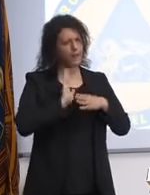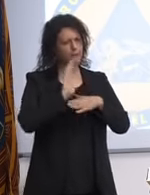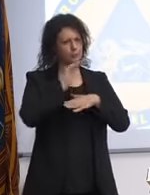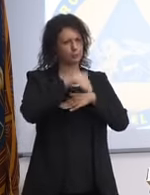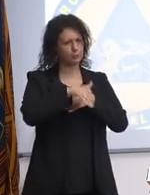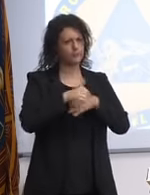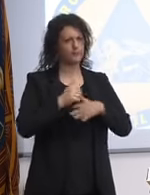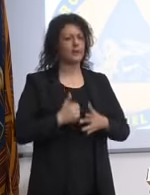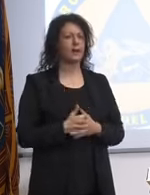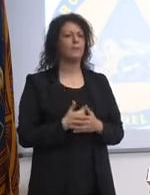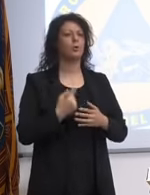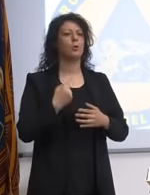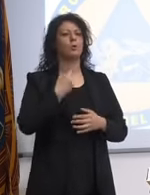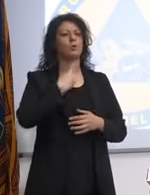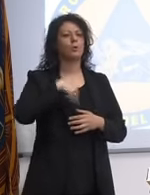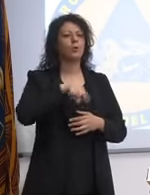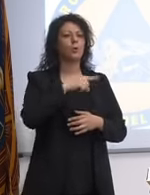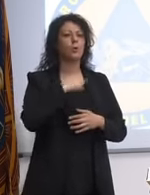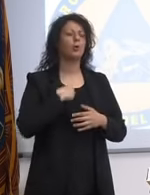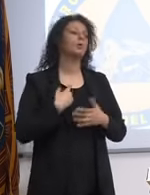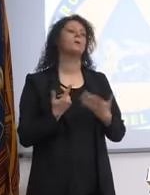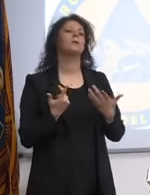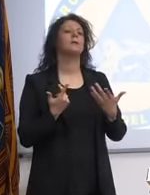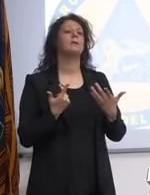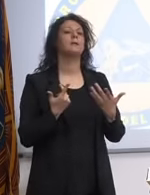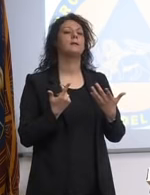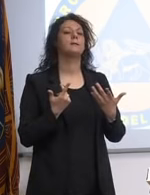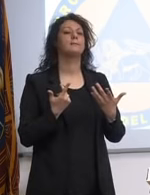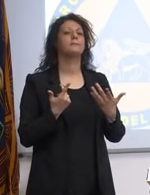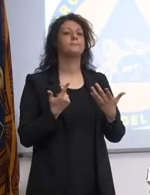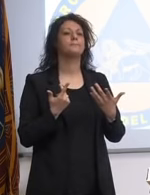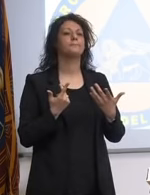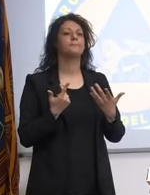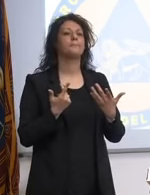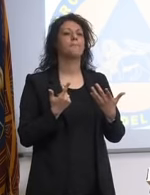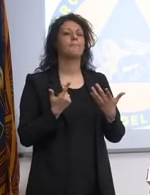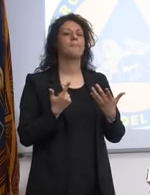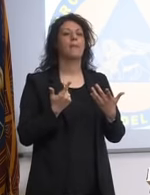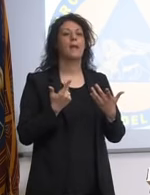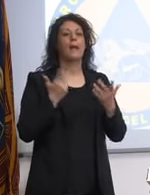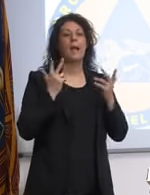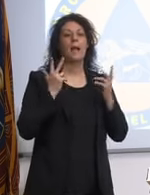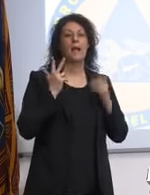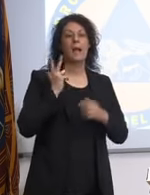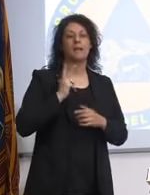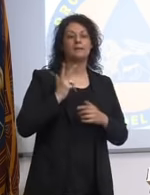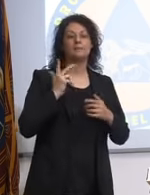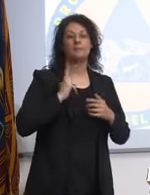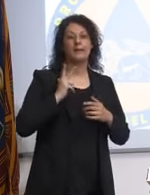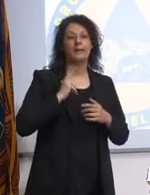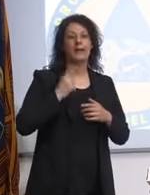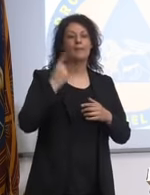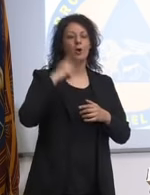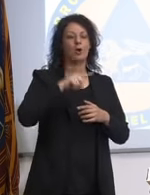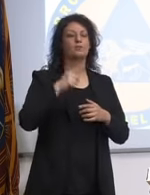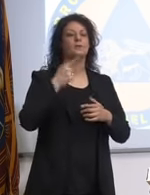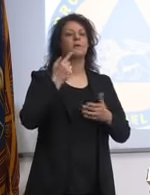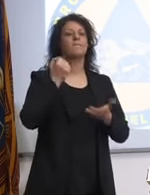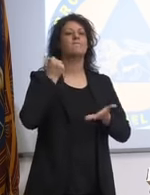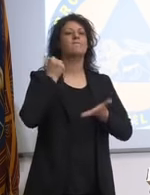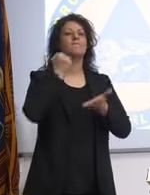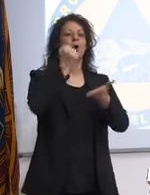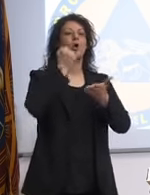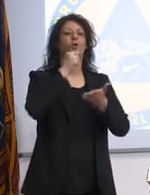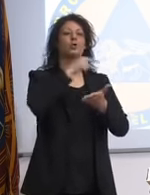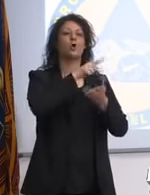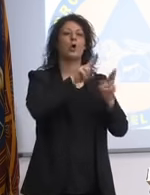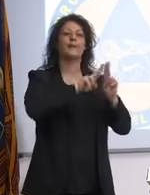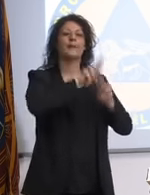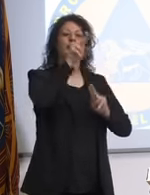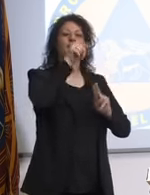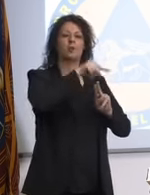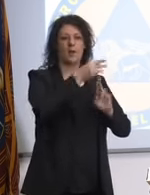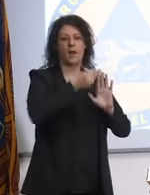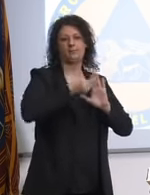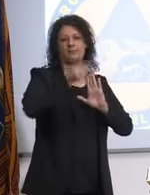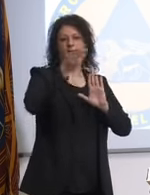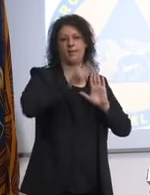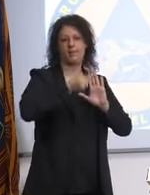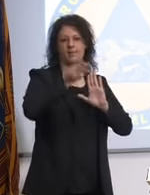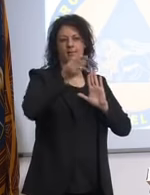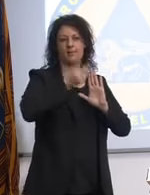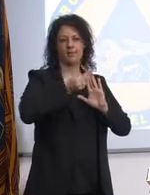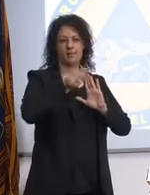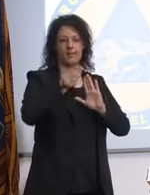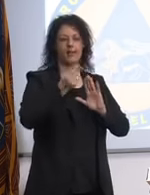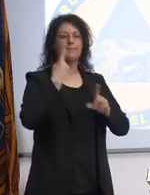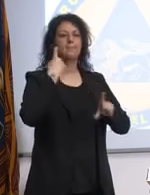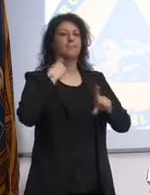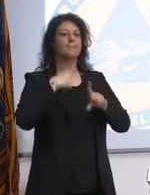contiamo moltissimo sul fatto che ci sia una redistribuzione del Fondo Nazionale e contiamo anche che arrivino